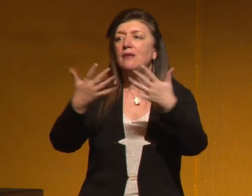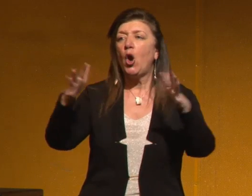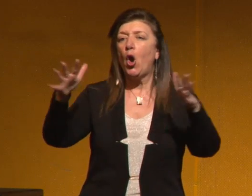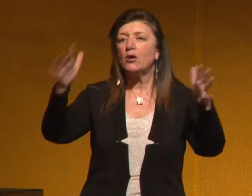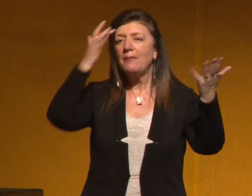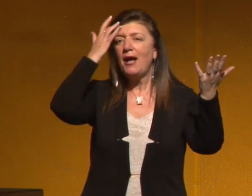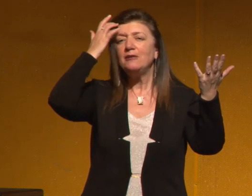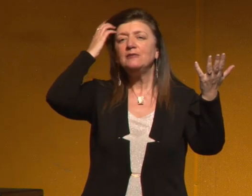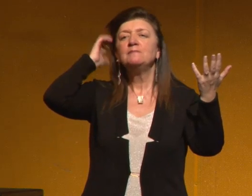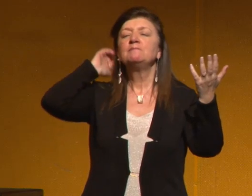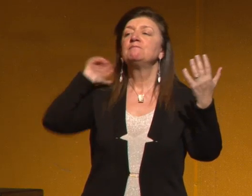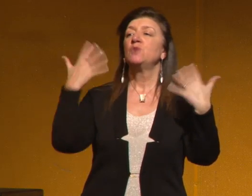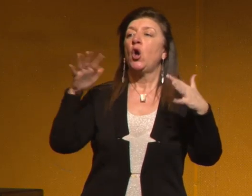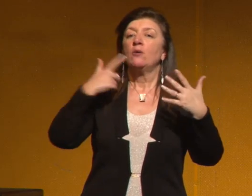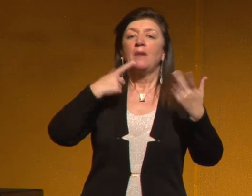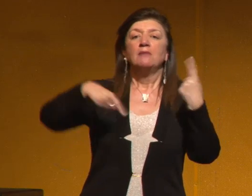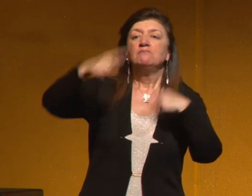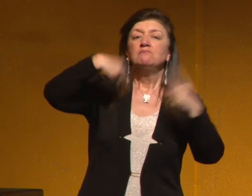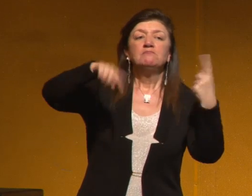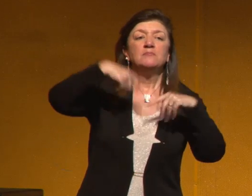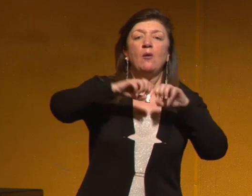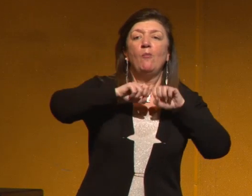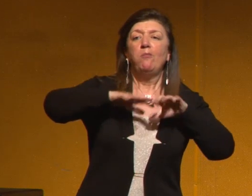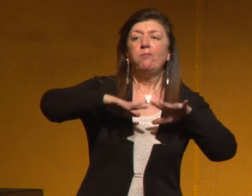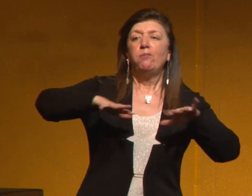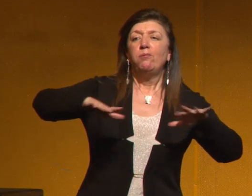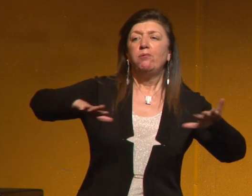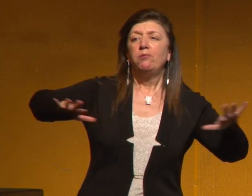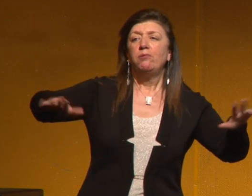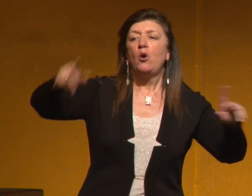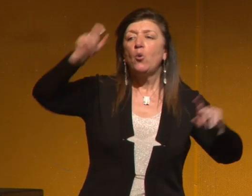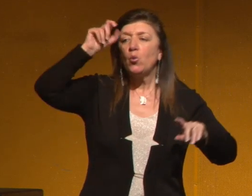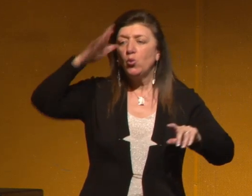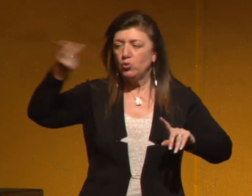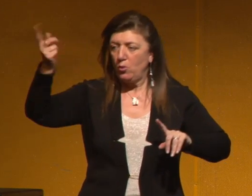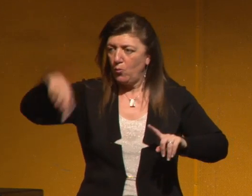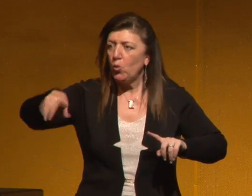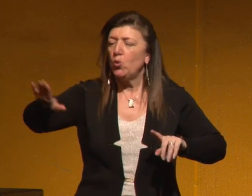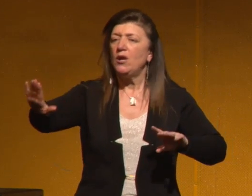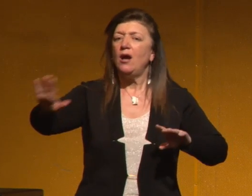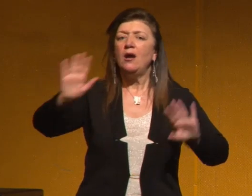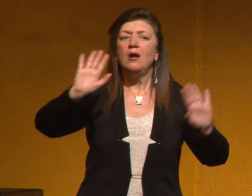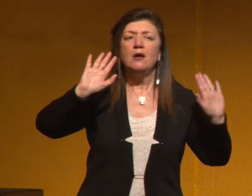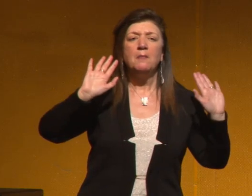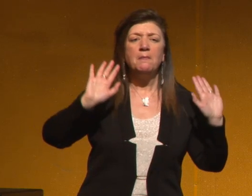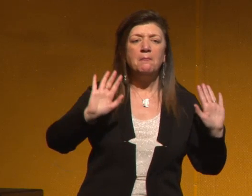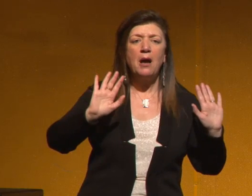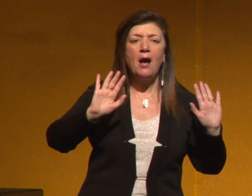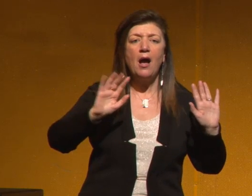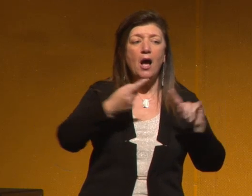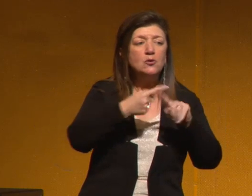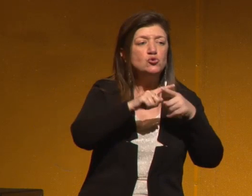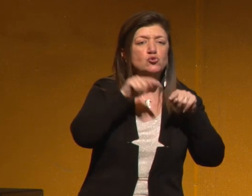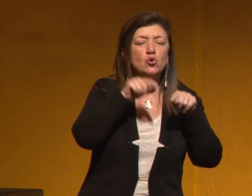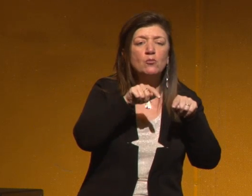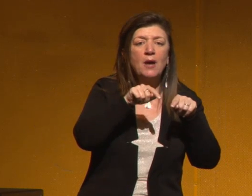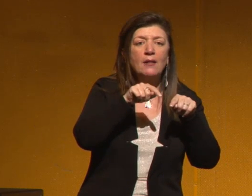imprescindibili per la circolazione alla diffusione anche della cultura non potranno di questi strumenti